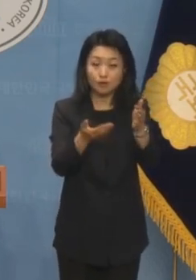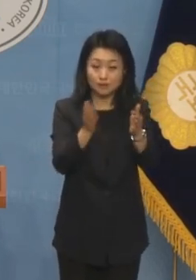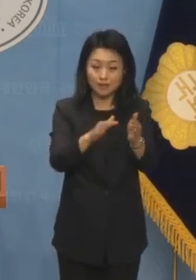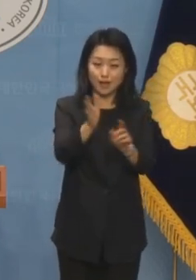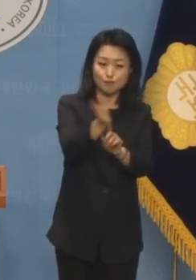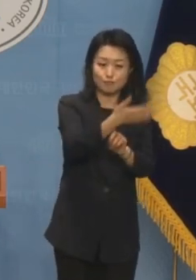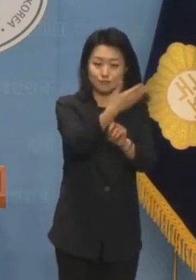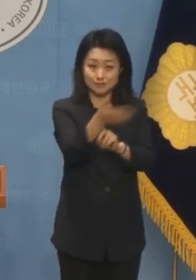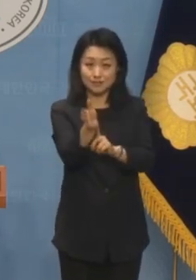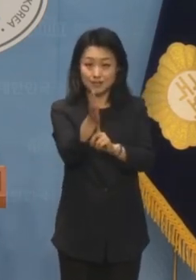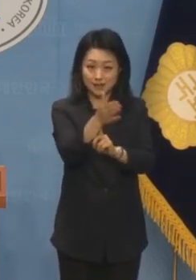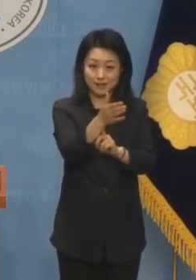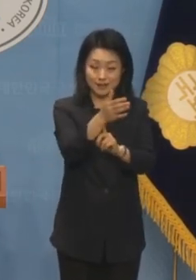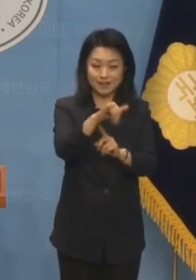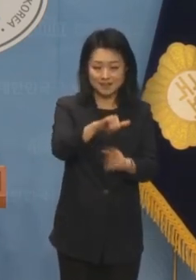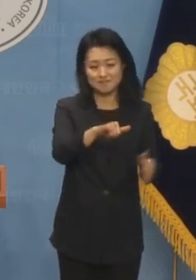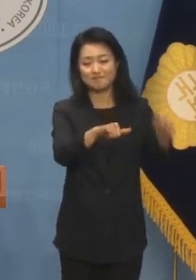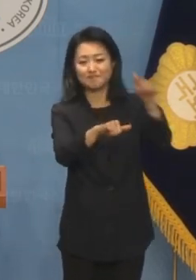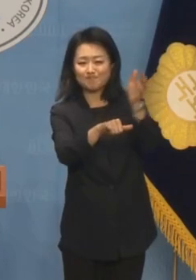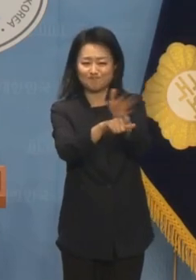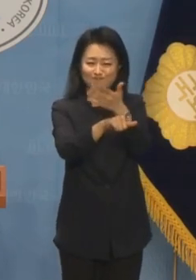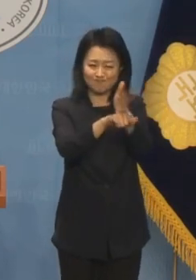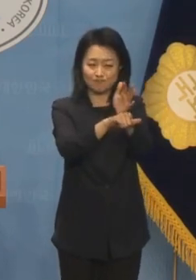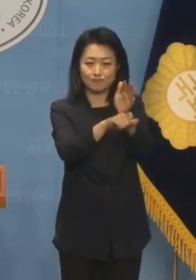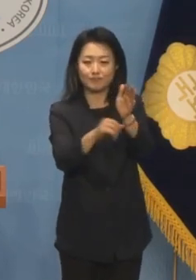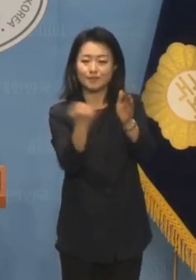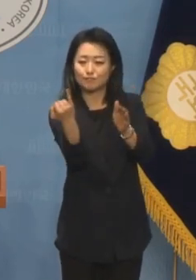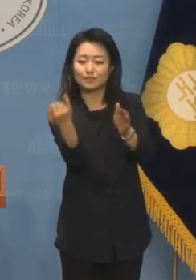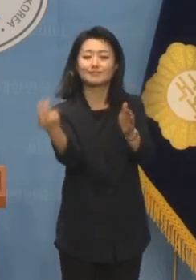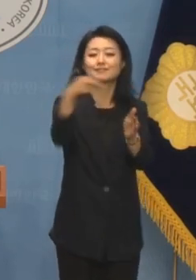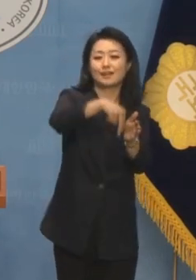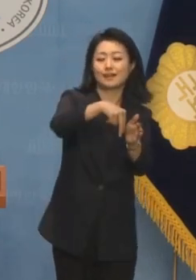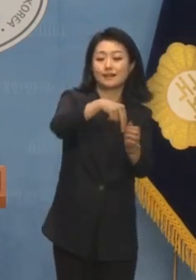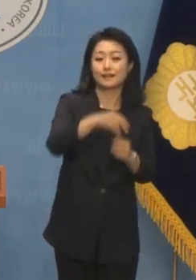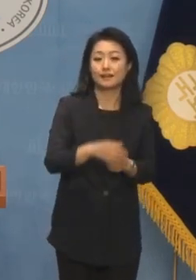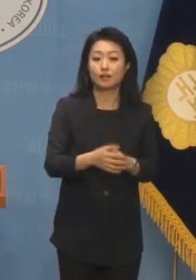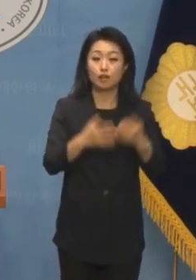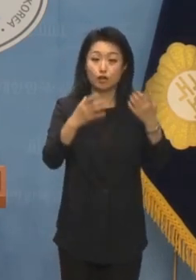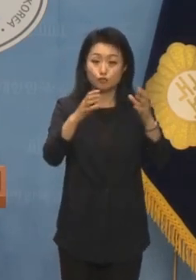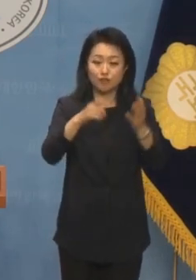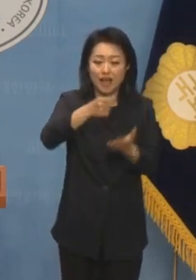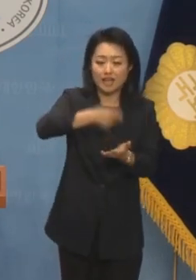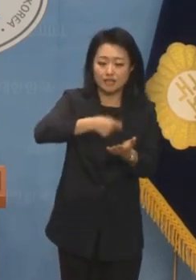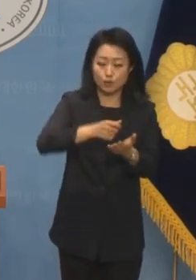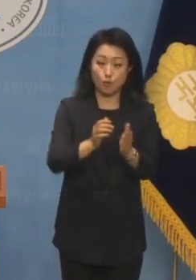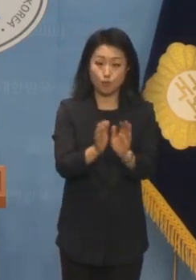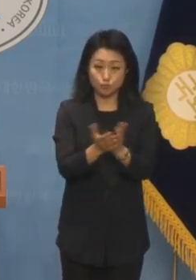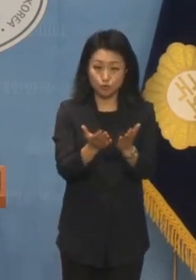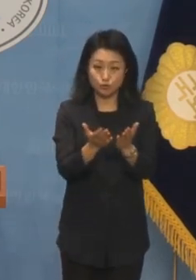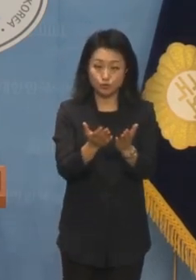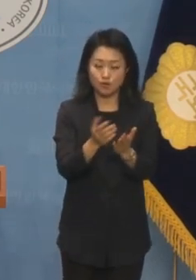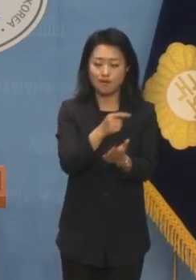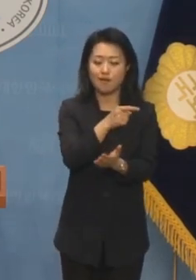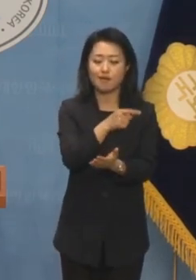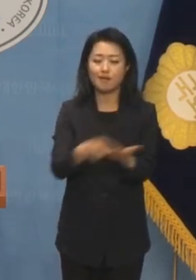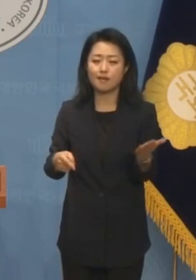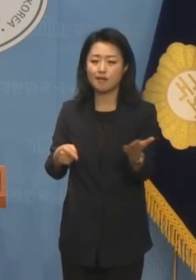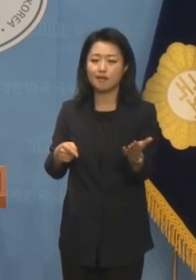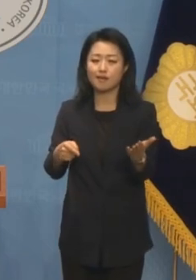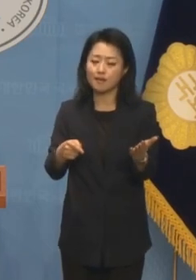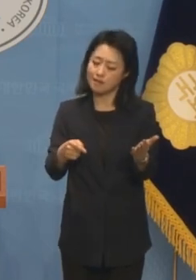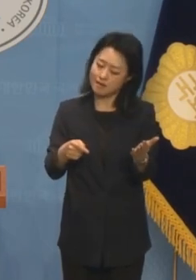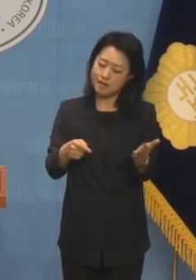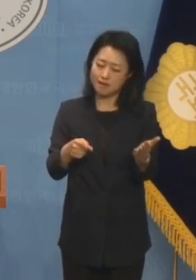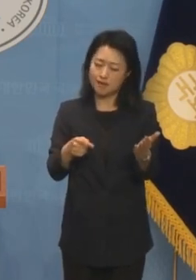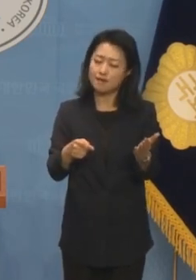밝혀졌습니다. 심지어 김 여사는 이 과정에서 국가 기록물을 함부로 훼손한 의심도